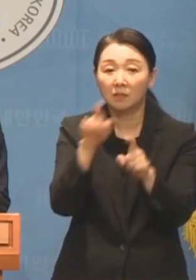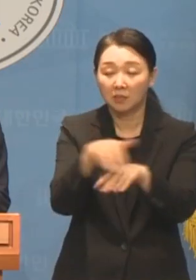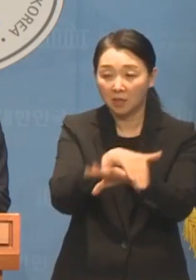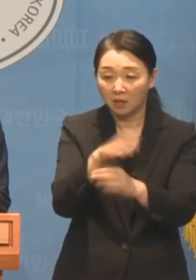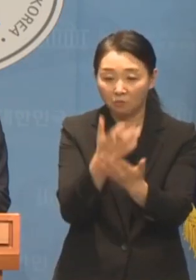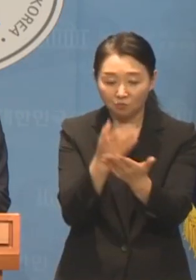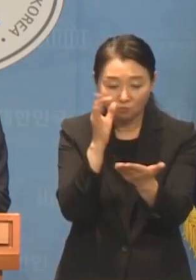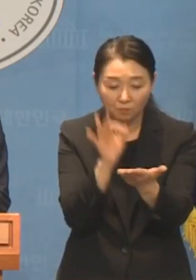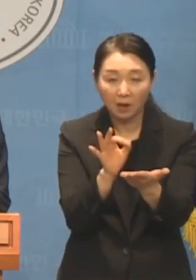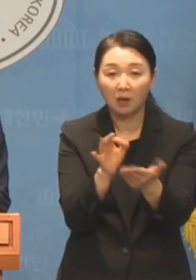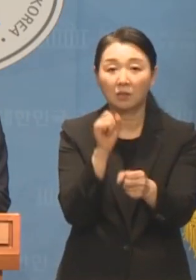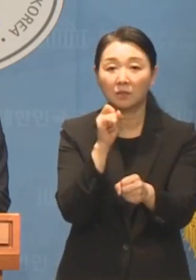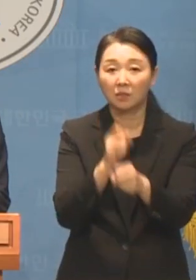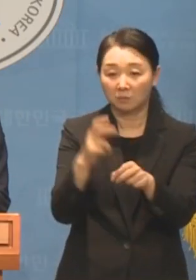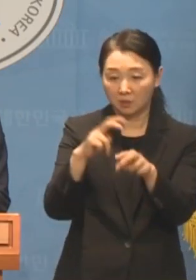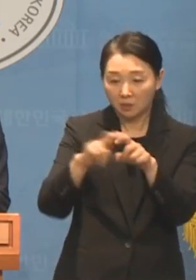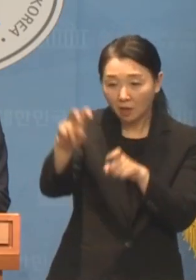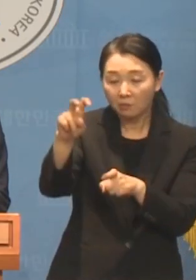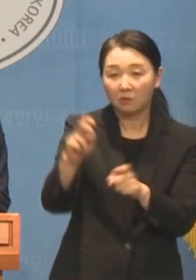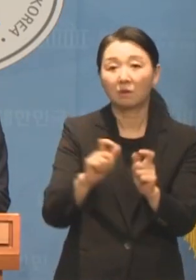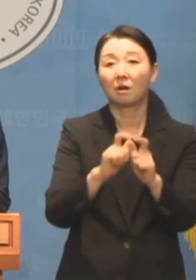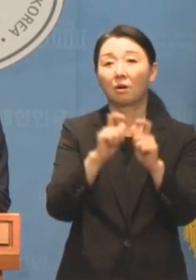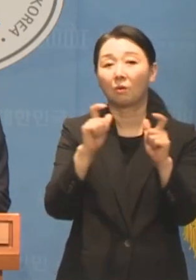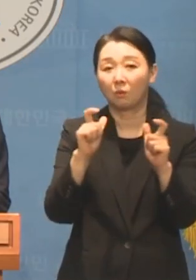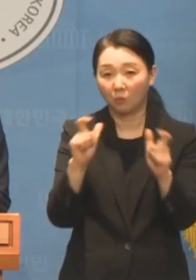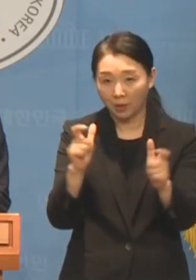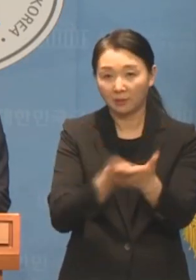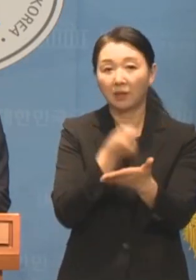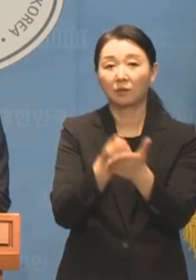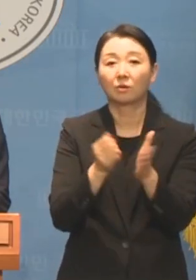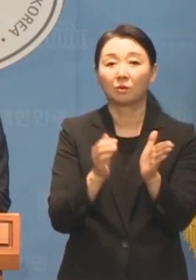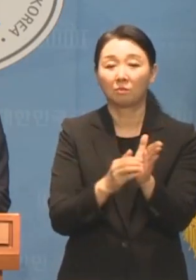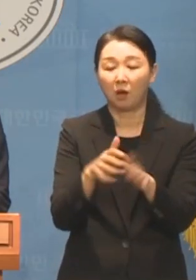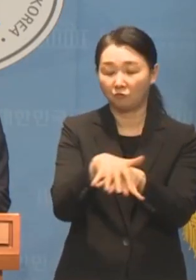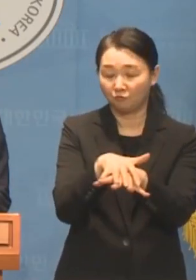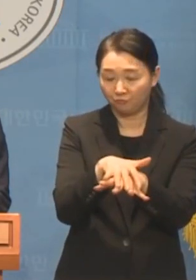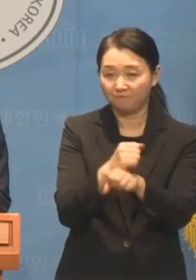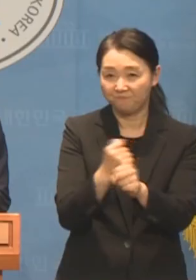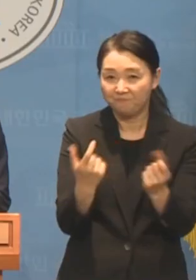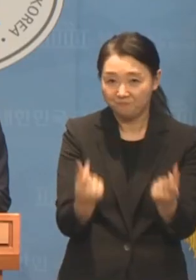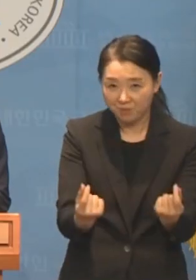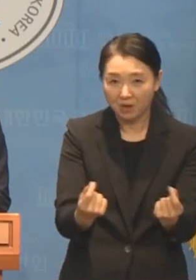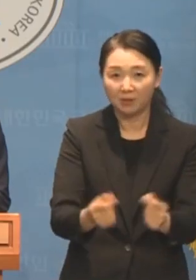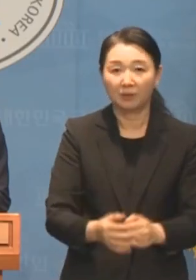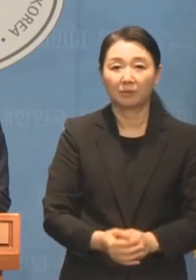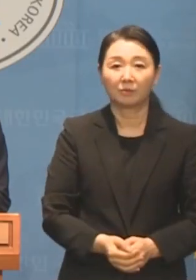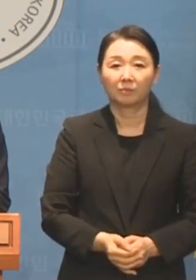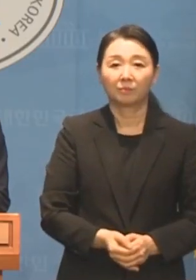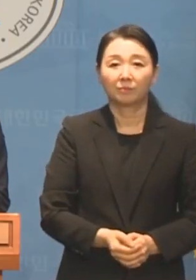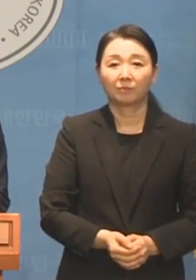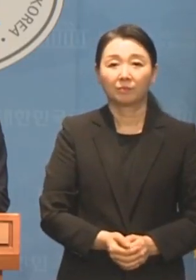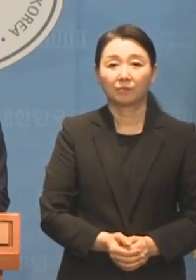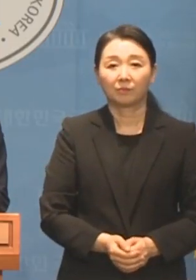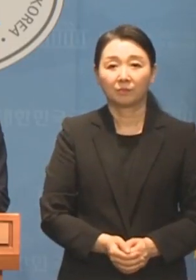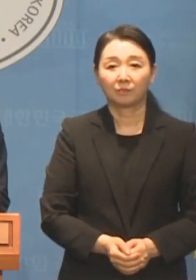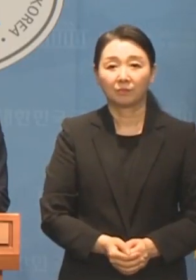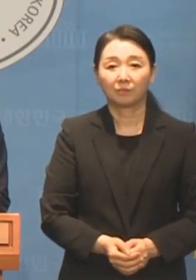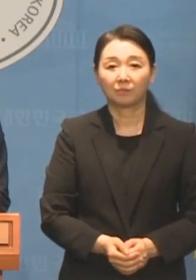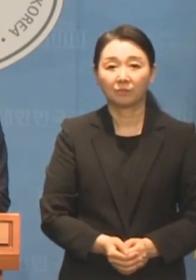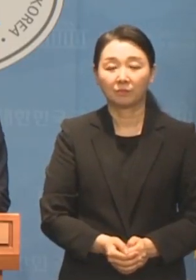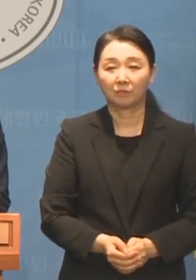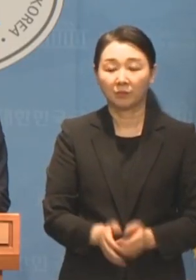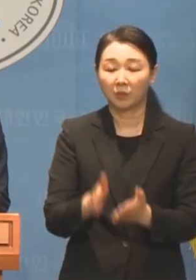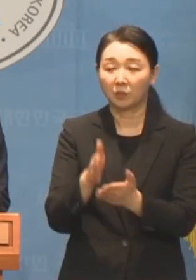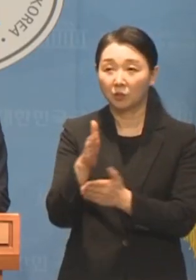문서를 보면 이미 케이블카 확대를 결론짓고 구성한 것과 다름없어 보입니다.